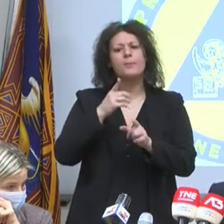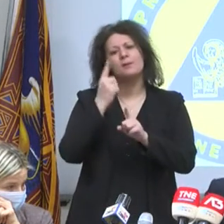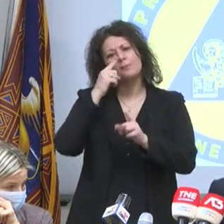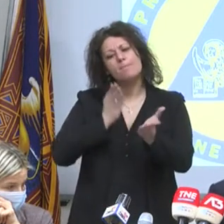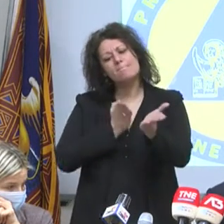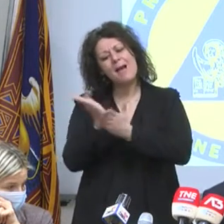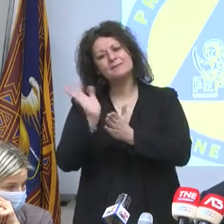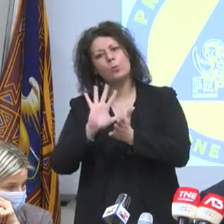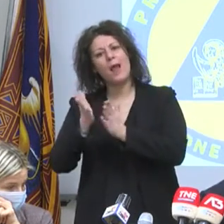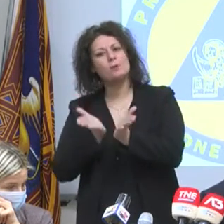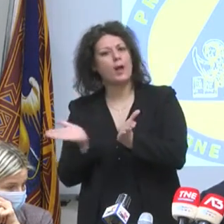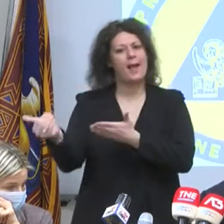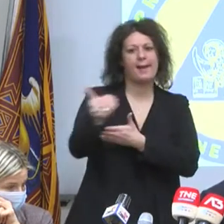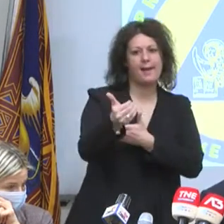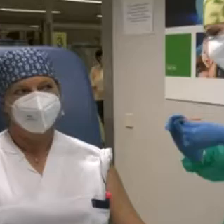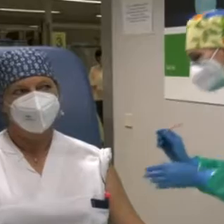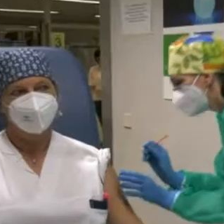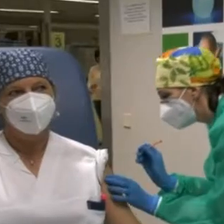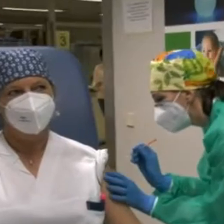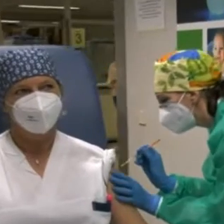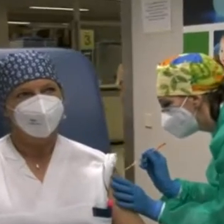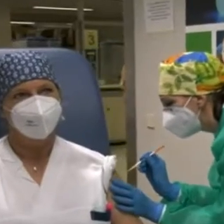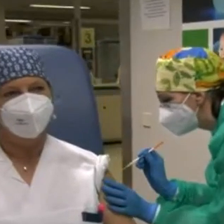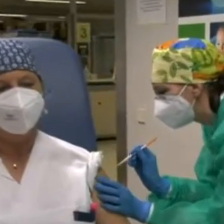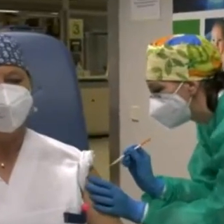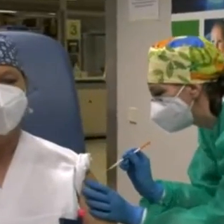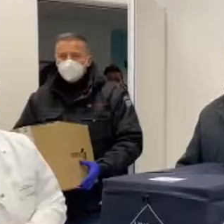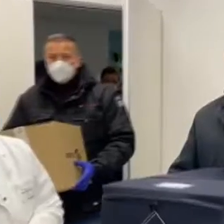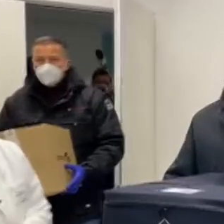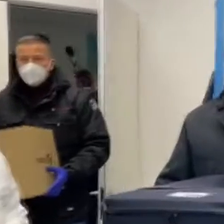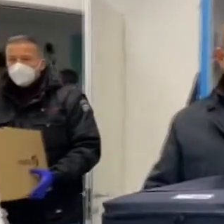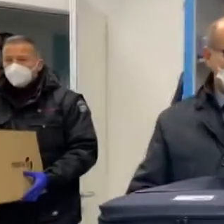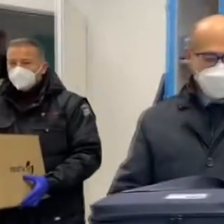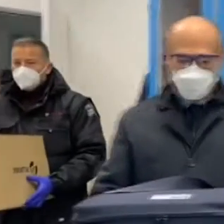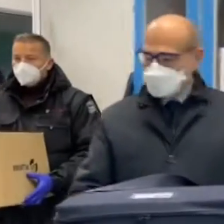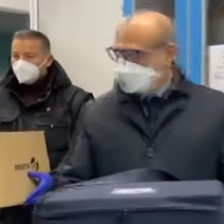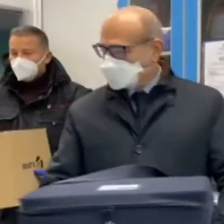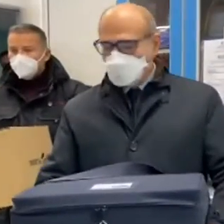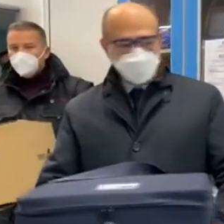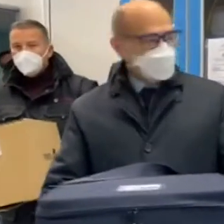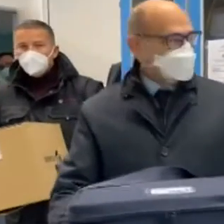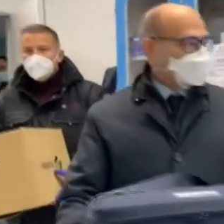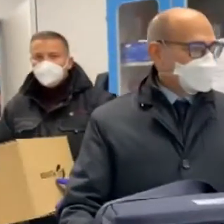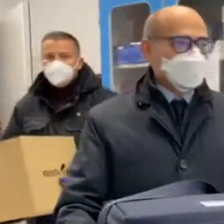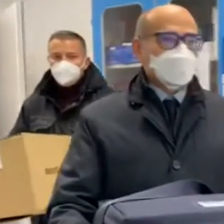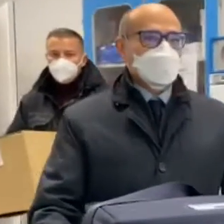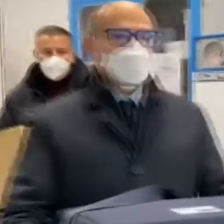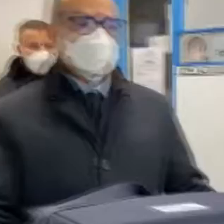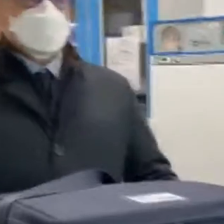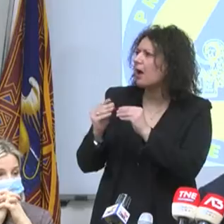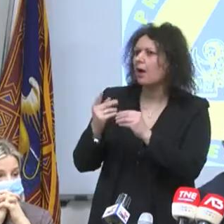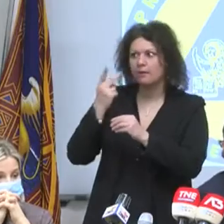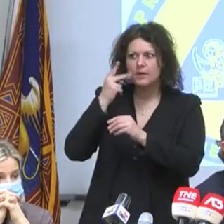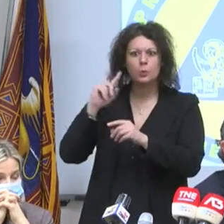e le nostre imprese hanno bisogno di quei vaccini il fattore tempo è fondamentale in questa fase per la salute delle persone ma anche per